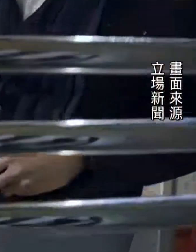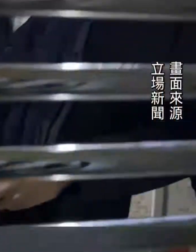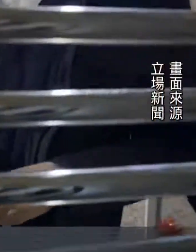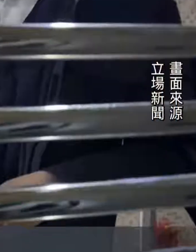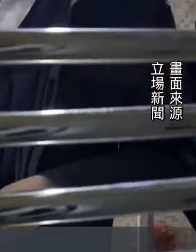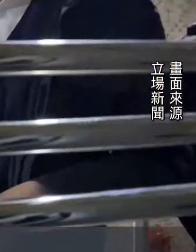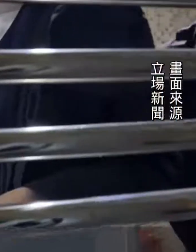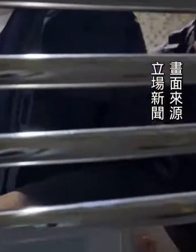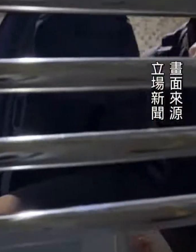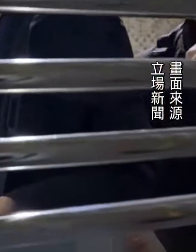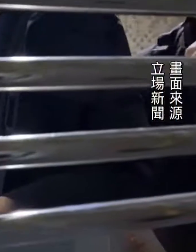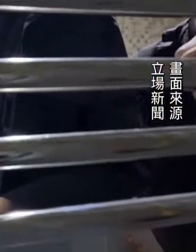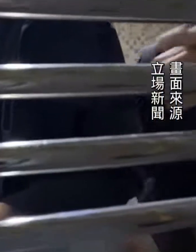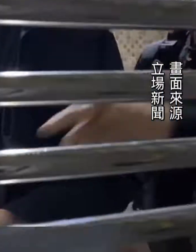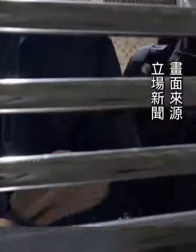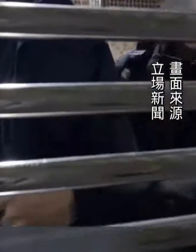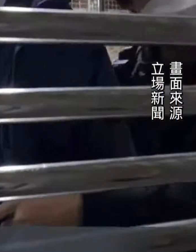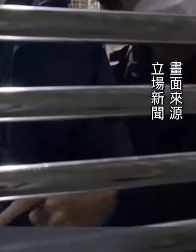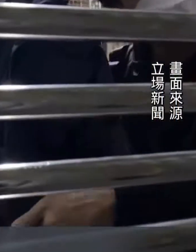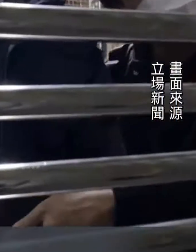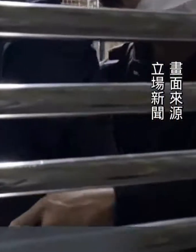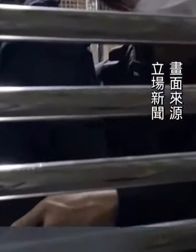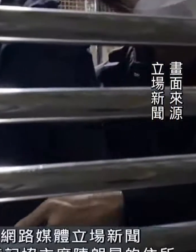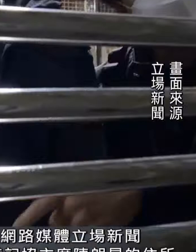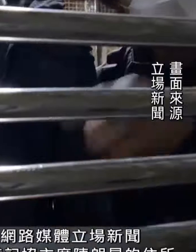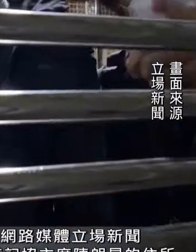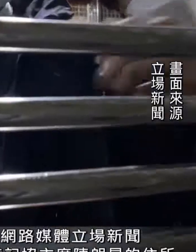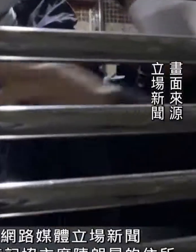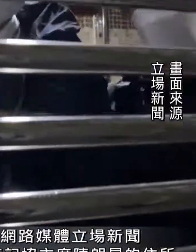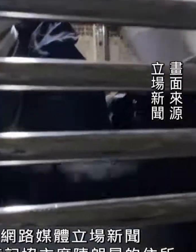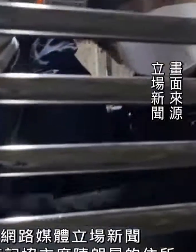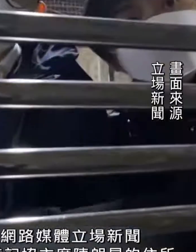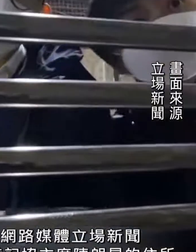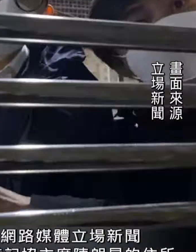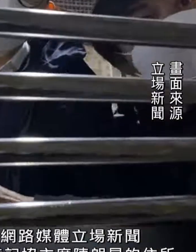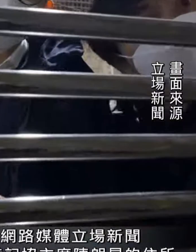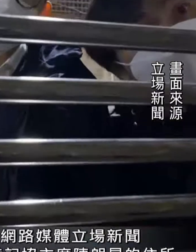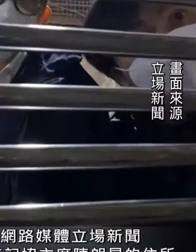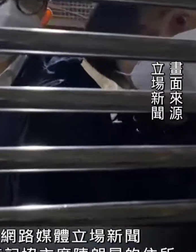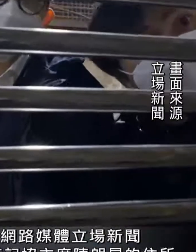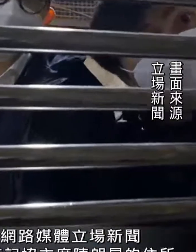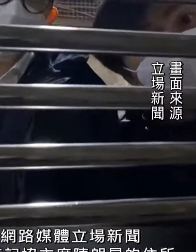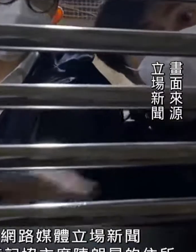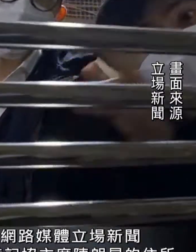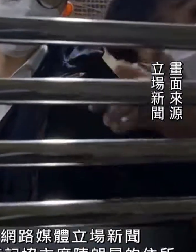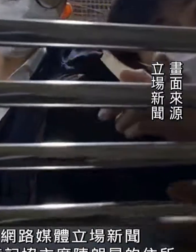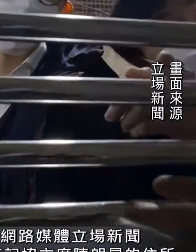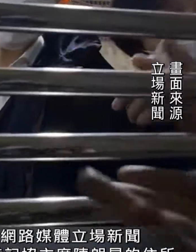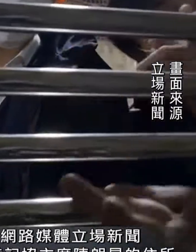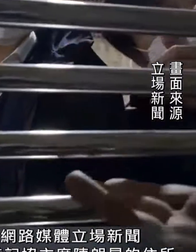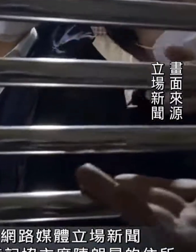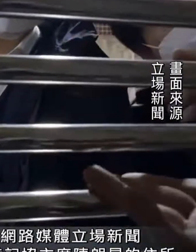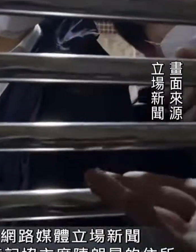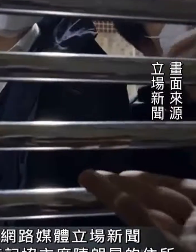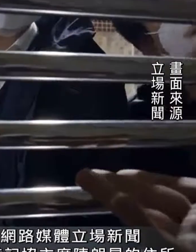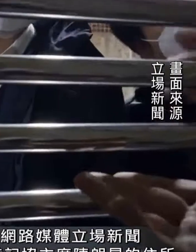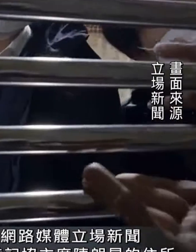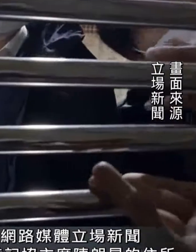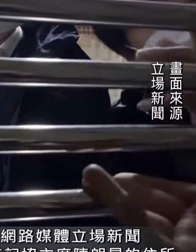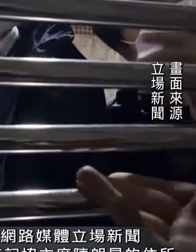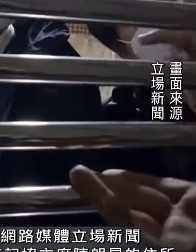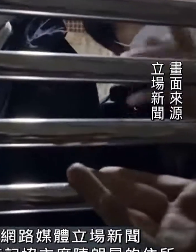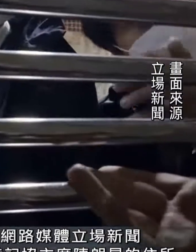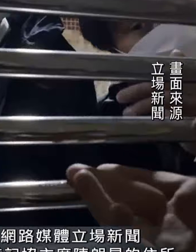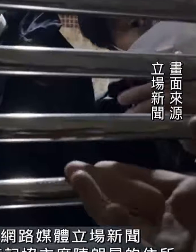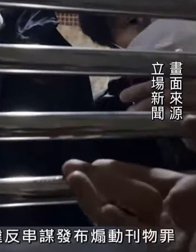买录影啊，买录影啊，直播紧。 29日清晨6点，香港警方国安处前往网络媒体立场新闻副采访主任、现任香港记协主席